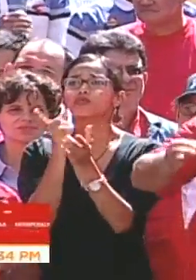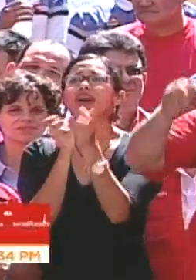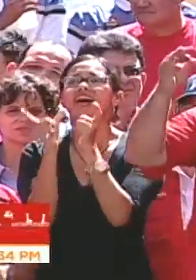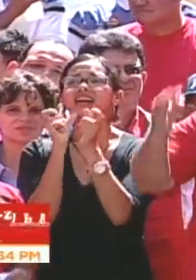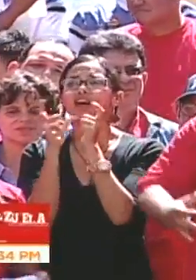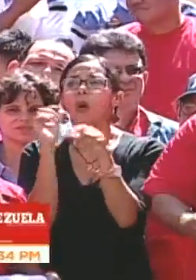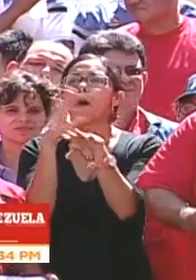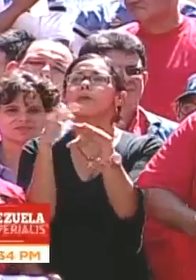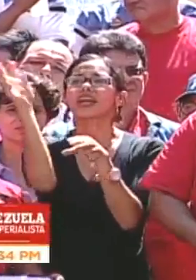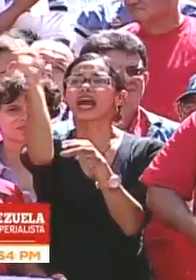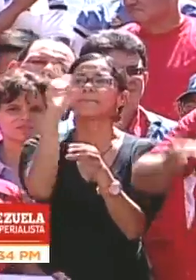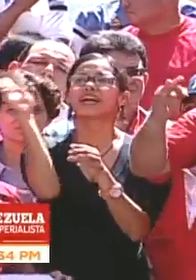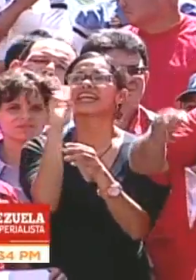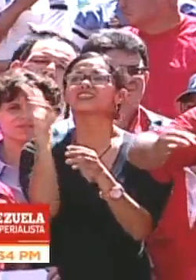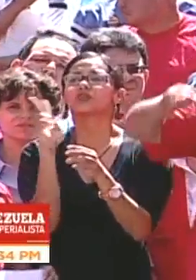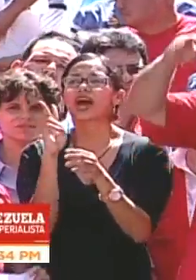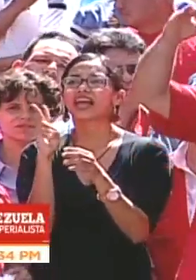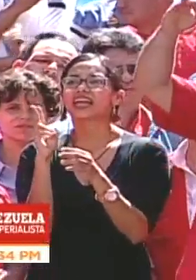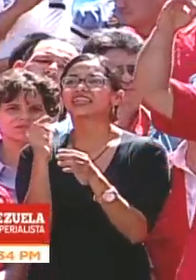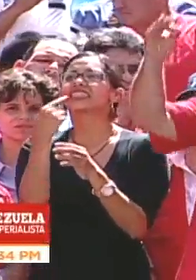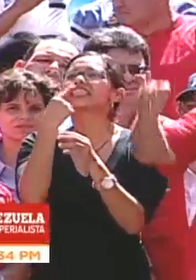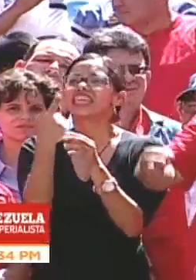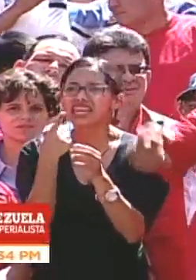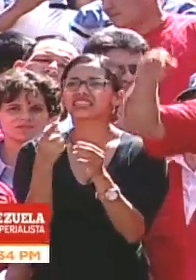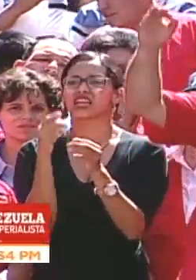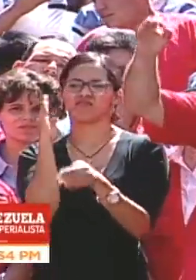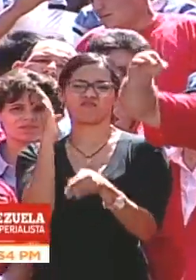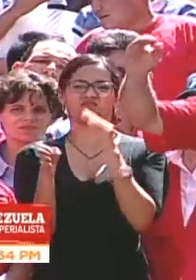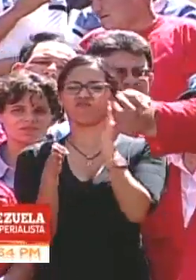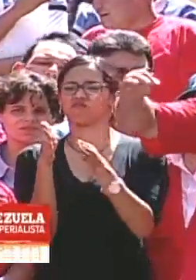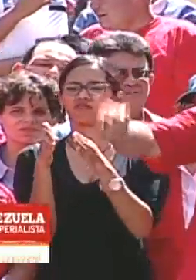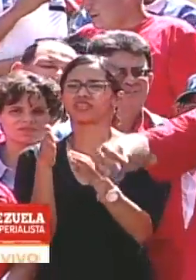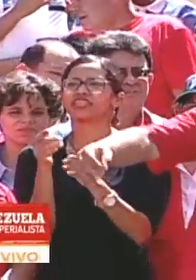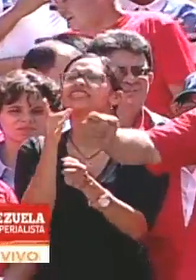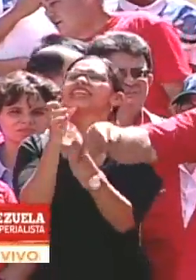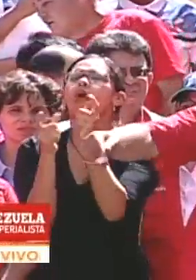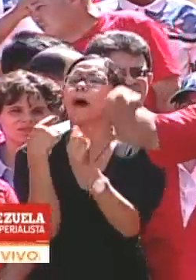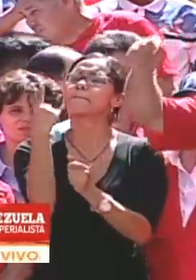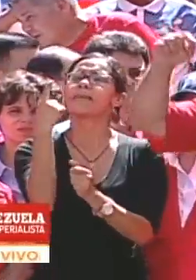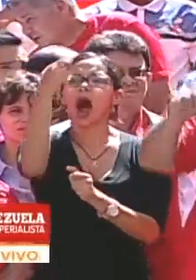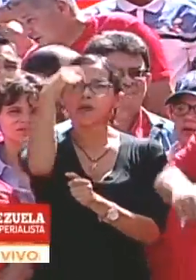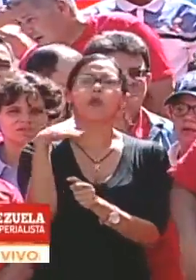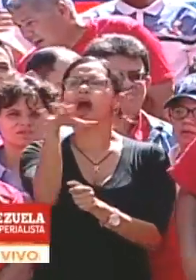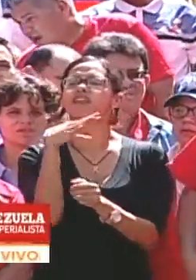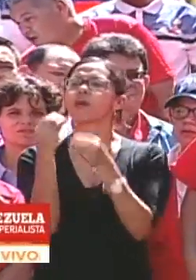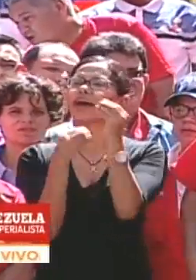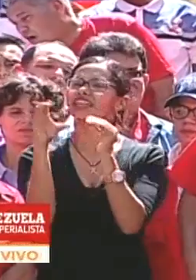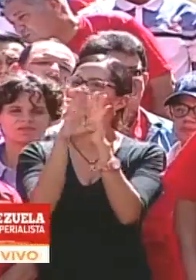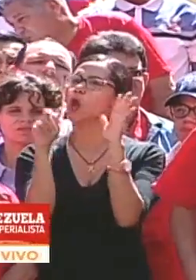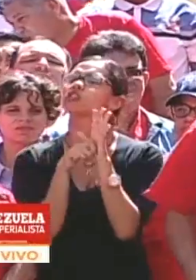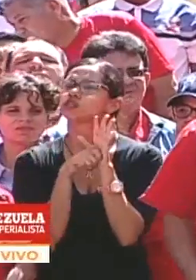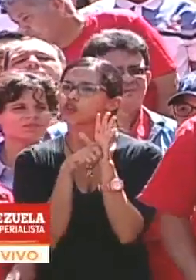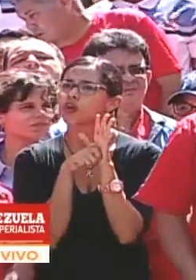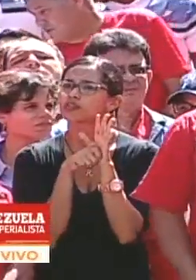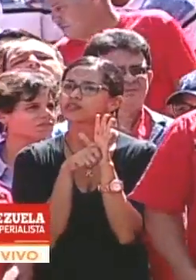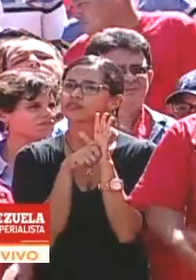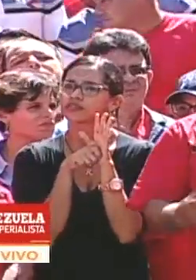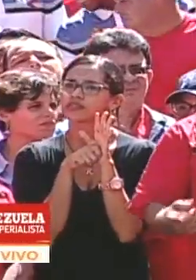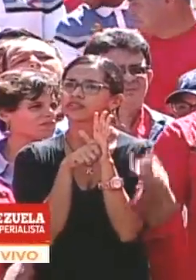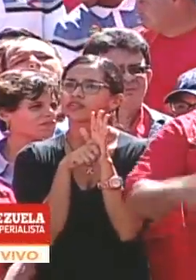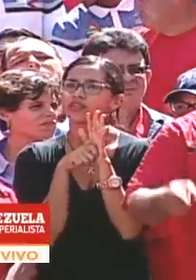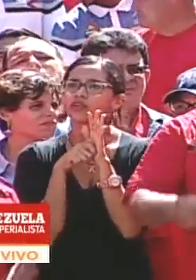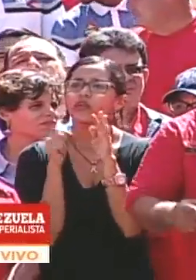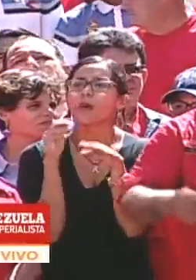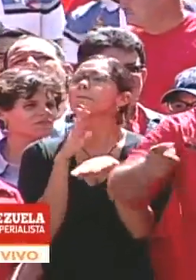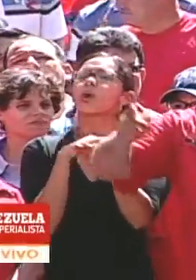ya se preguntan por qué en Venezuela, si dicen que es una dictadura, se le consulta al pueblo para hacer una constitución.